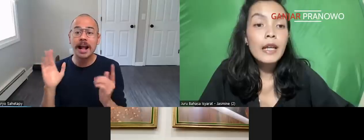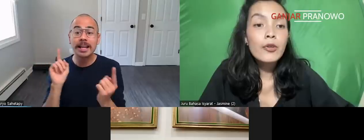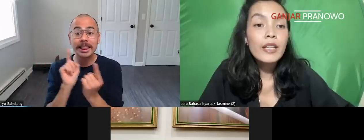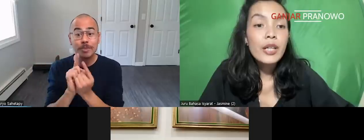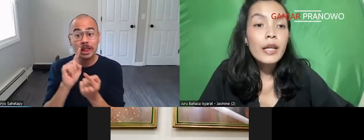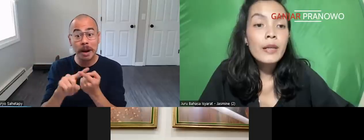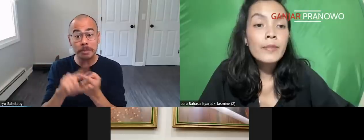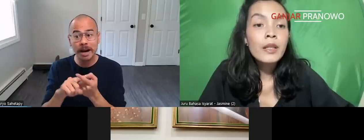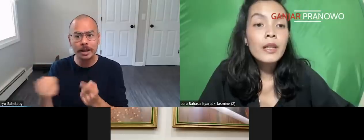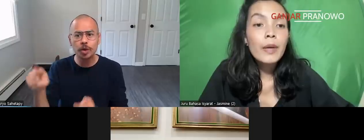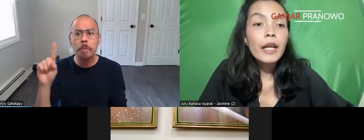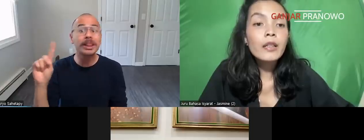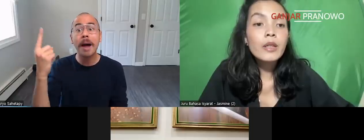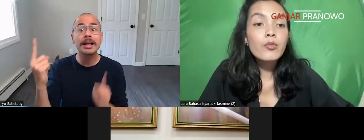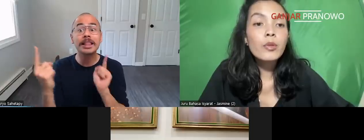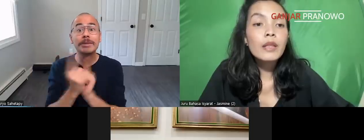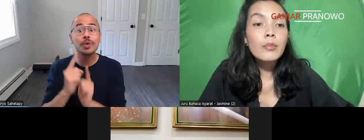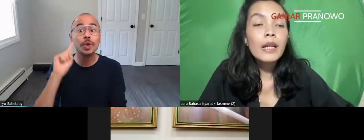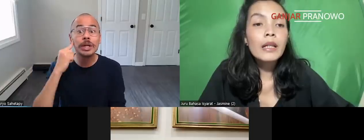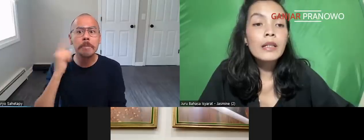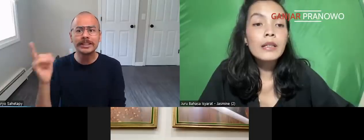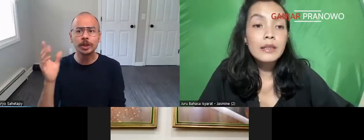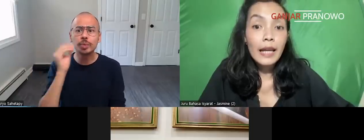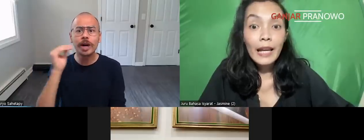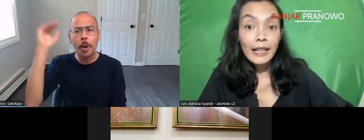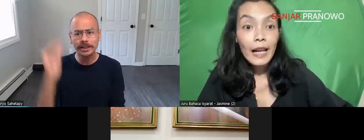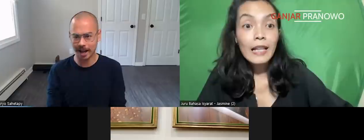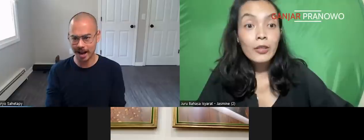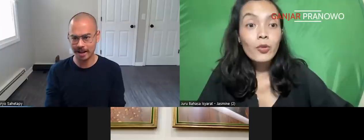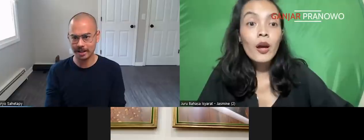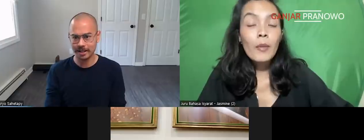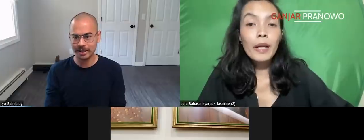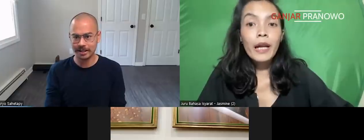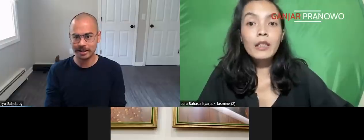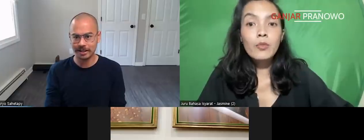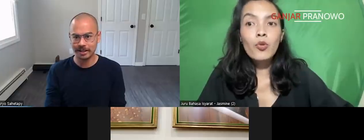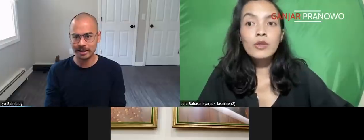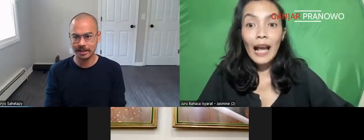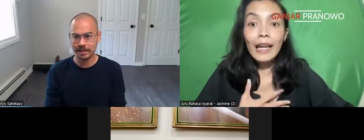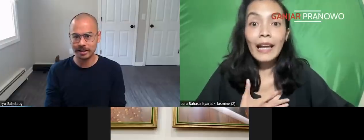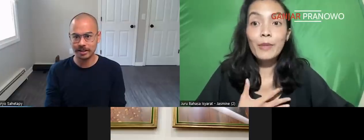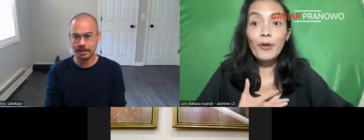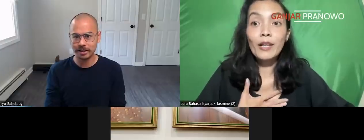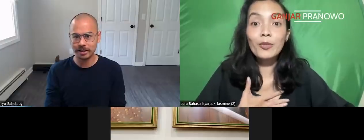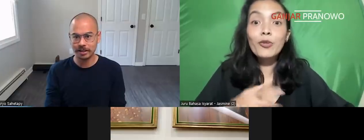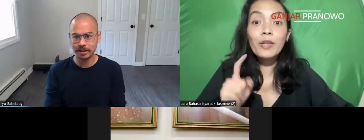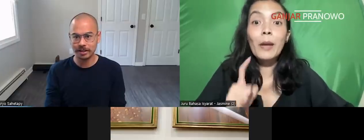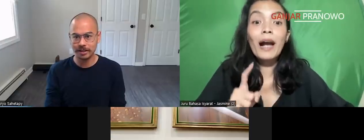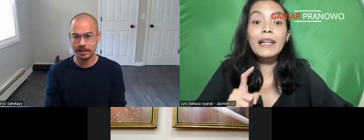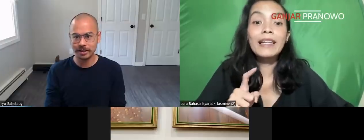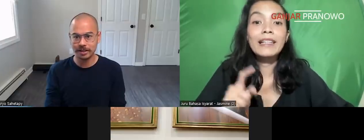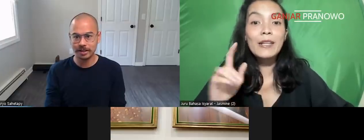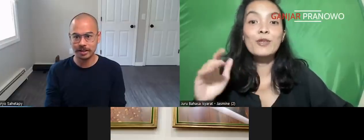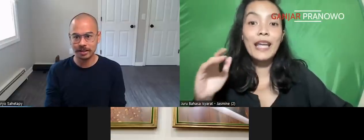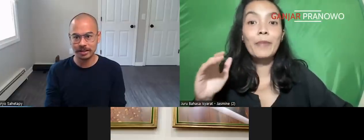di Indonesia kebanyakan ketemu teman-teman saya yang di kelas itu mereka ketemu saya sebagai orang tuli itu